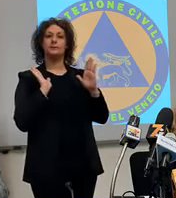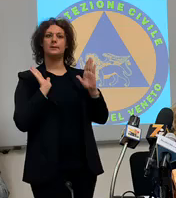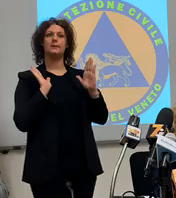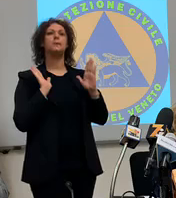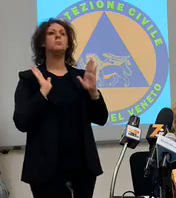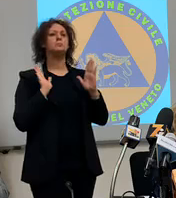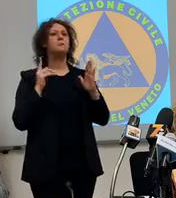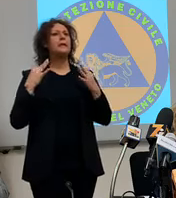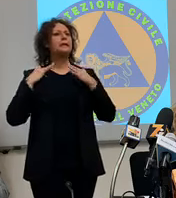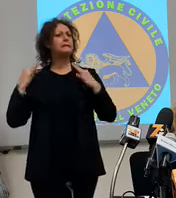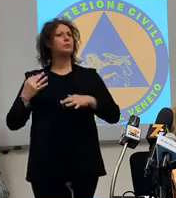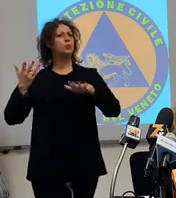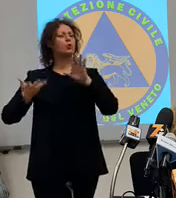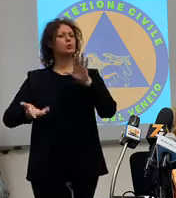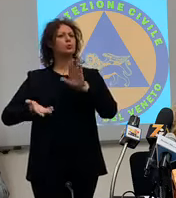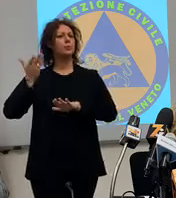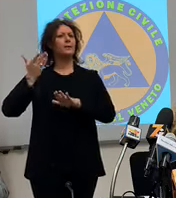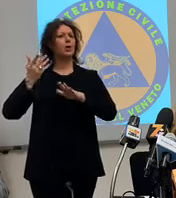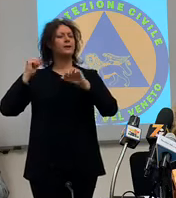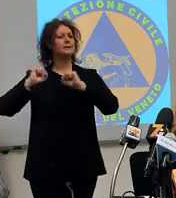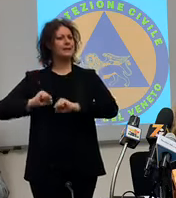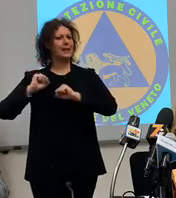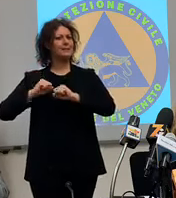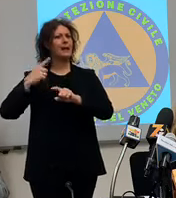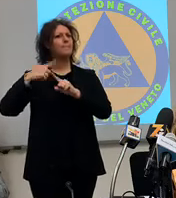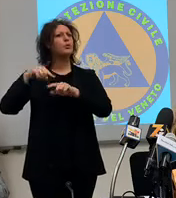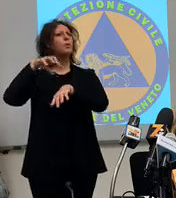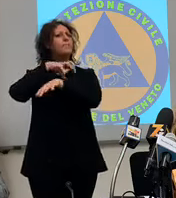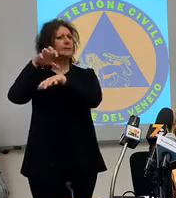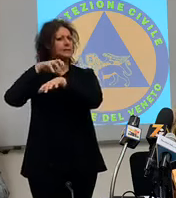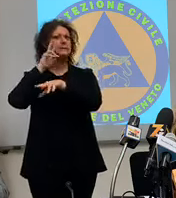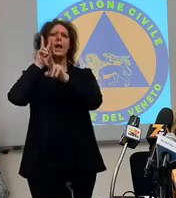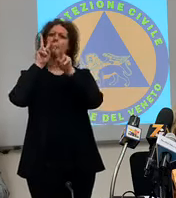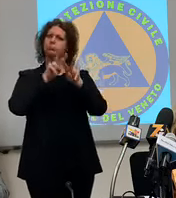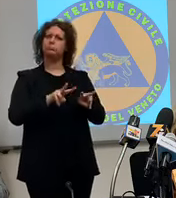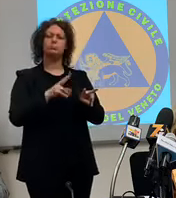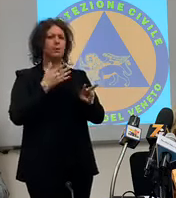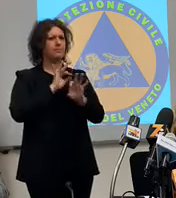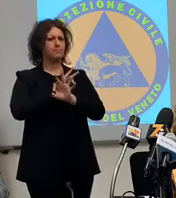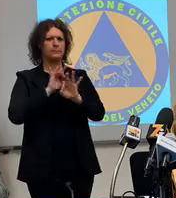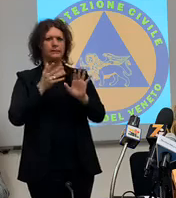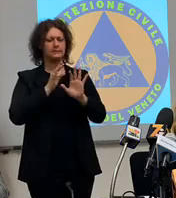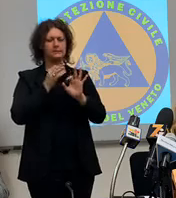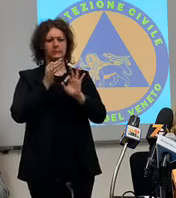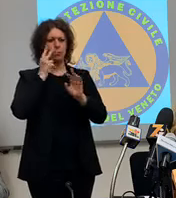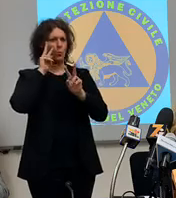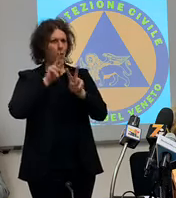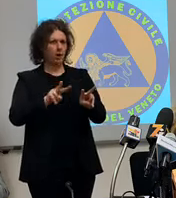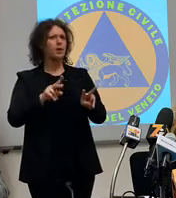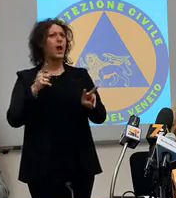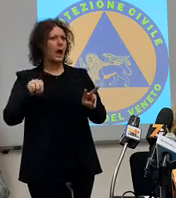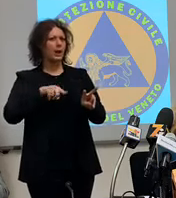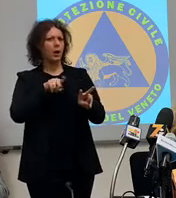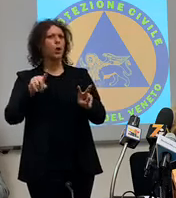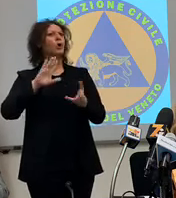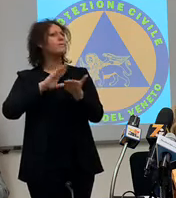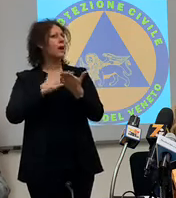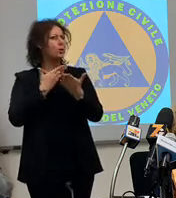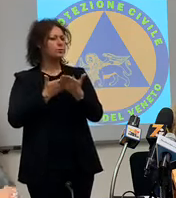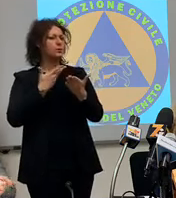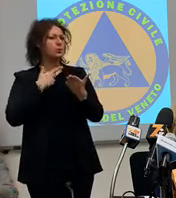l'Istituto superiore di sanità e il Ministero che è al di sopra delle parti nell'ambito delle regioni che le valuta puntualmente